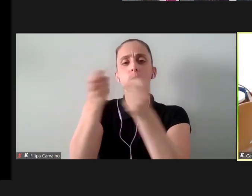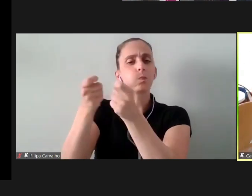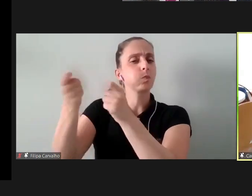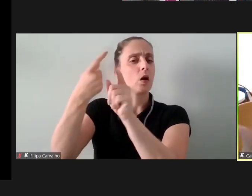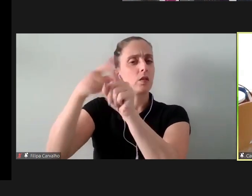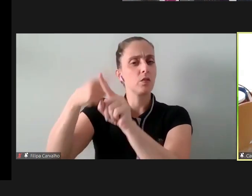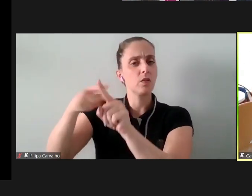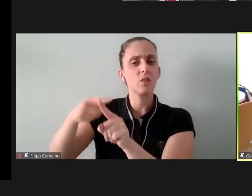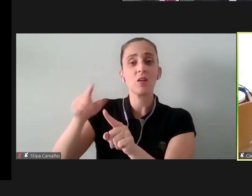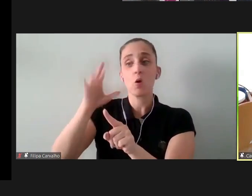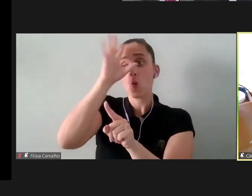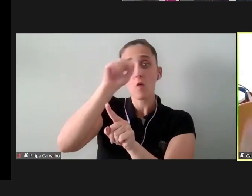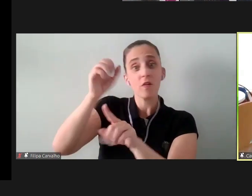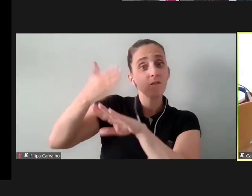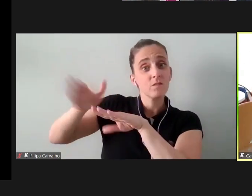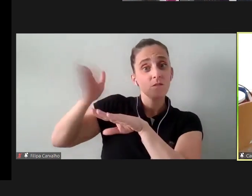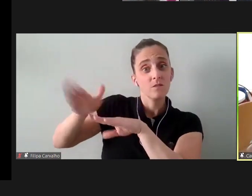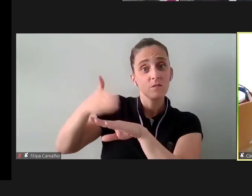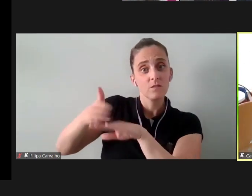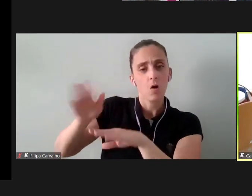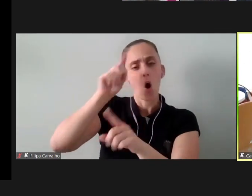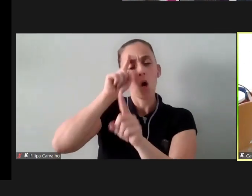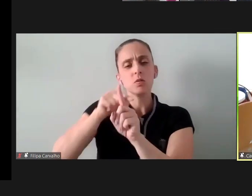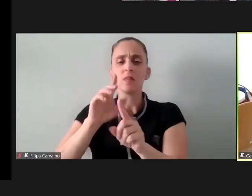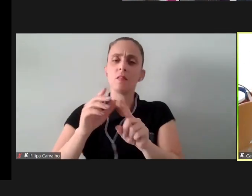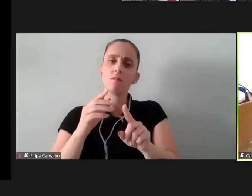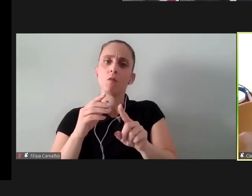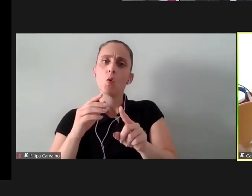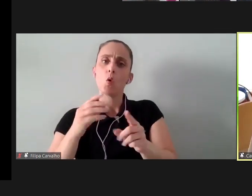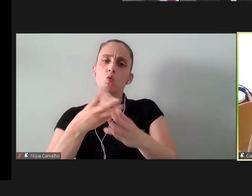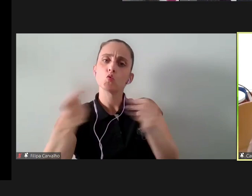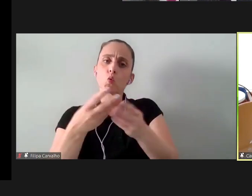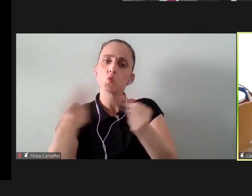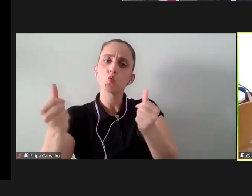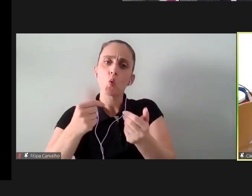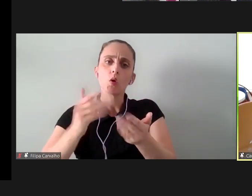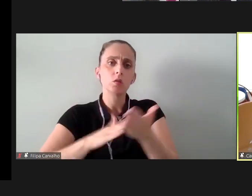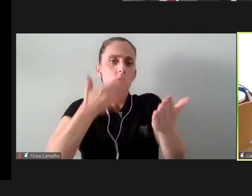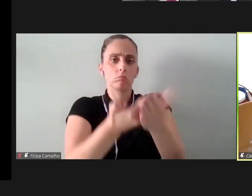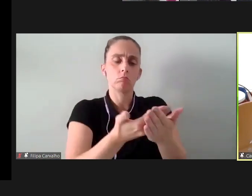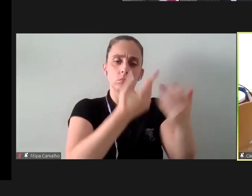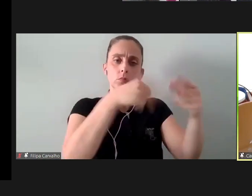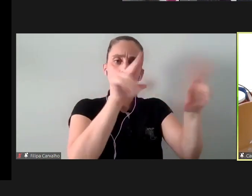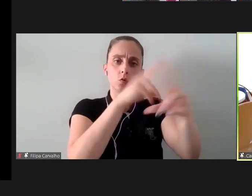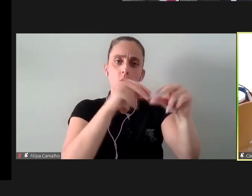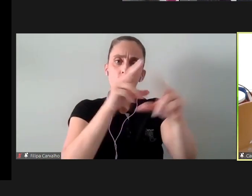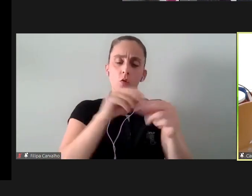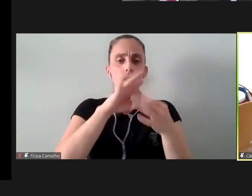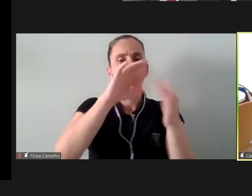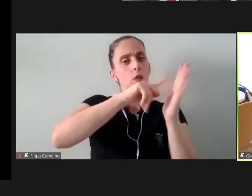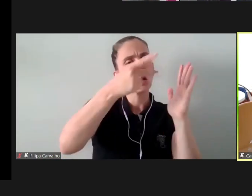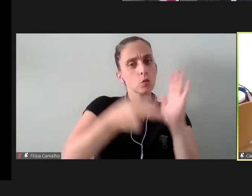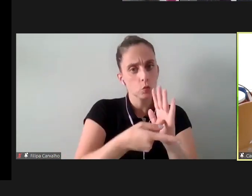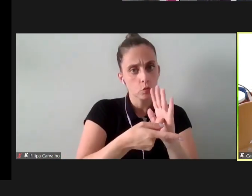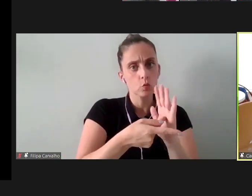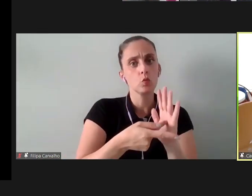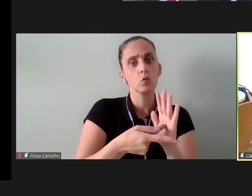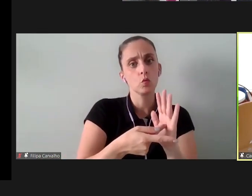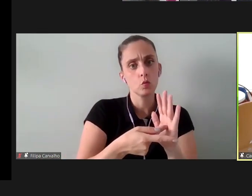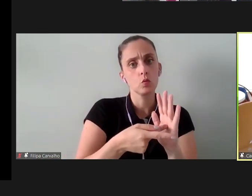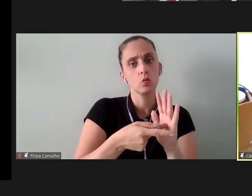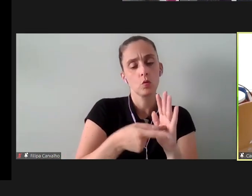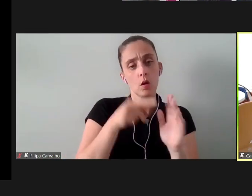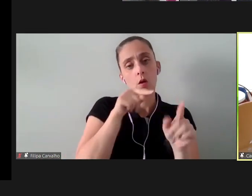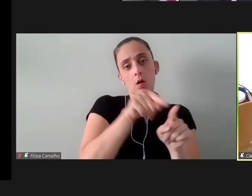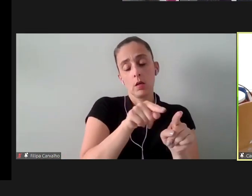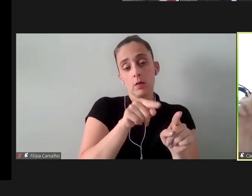elas proponham ou apresentem soluções, especialmente soluções de base tecnológica para o endereçamento de problemas